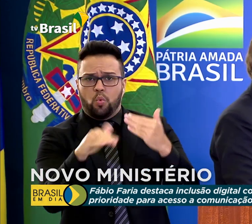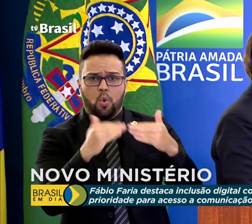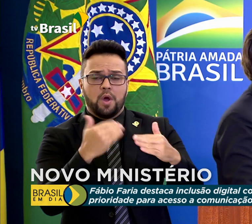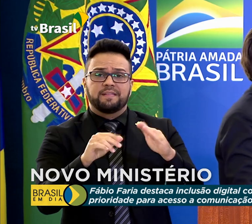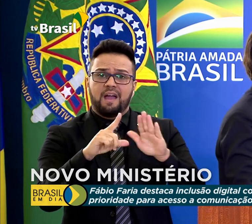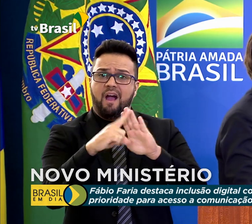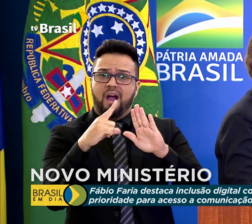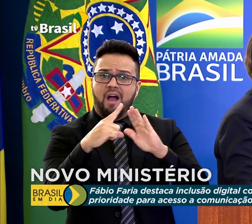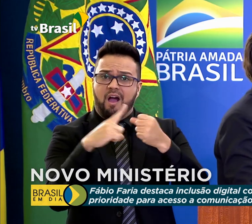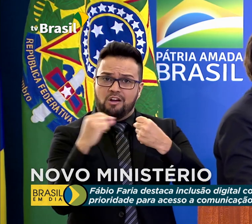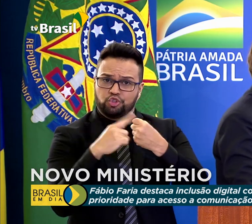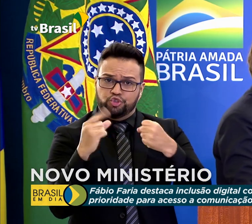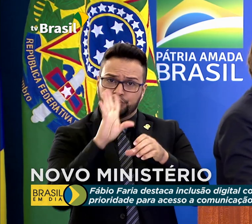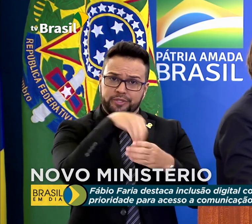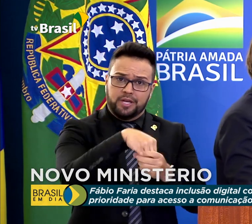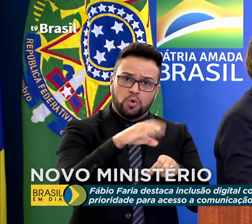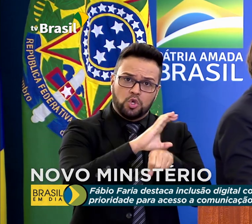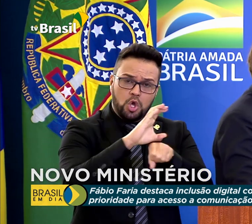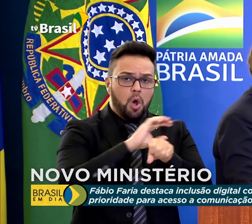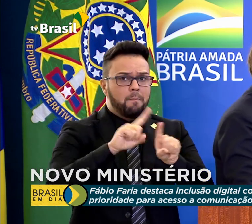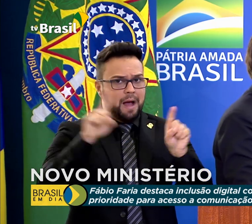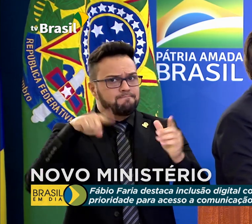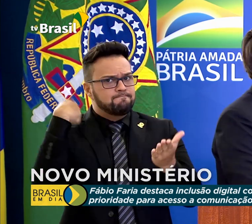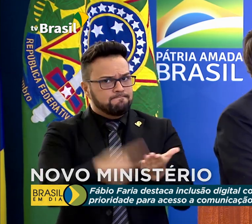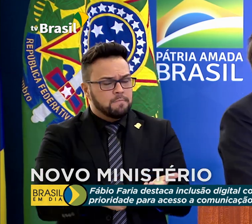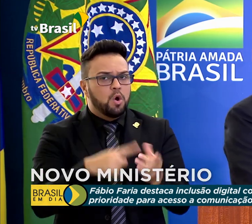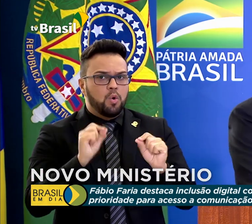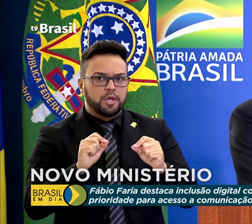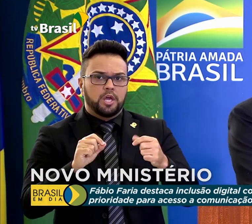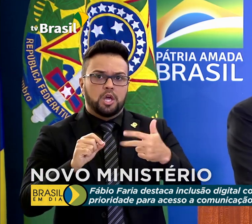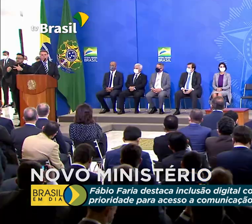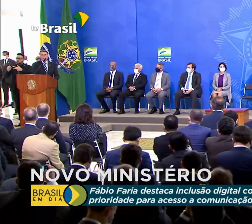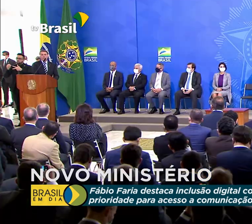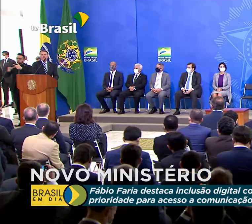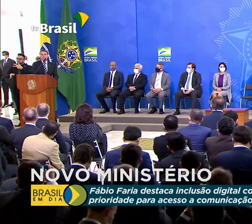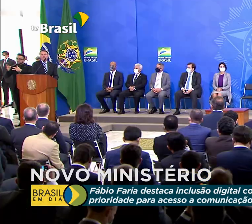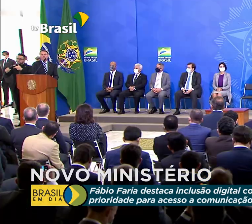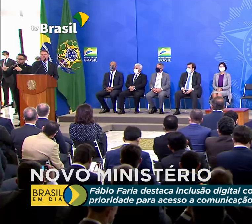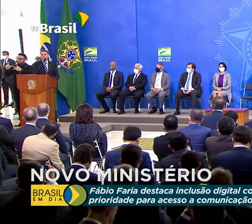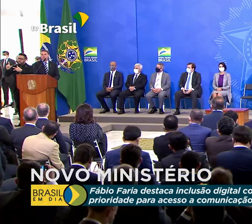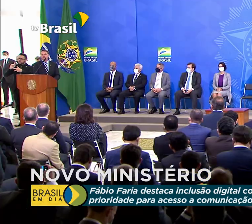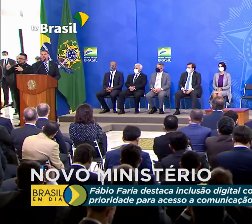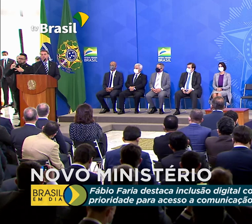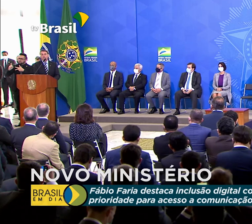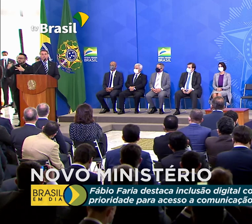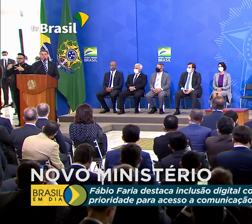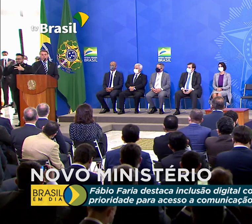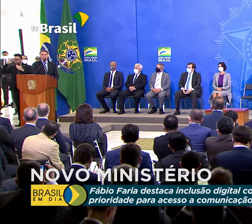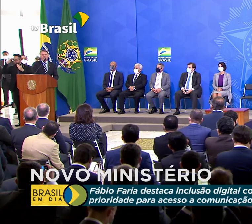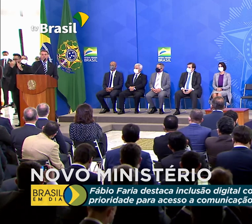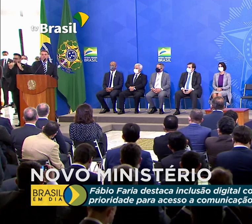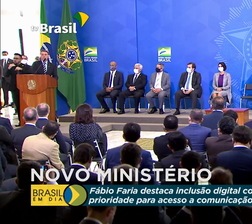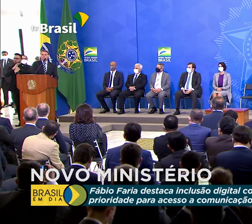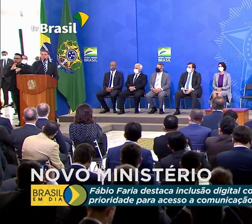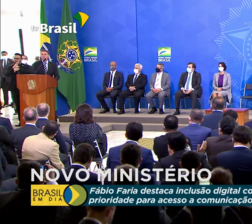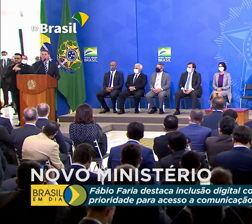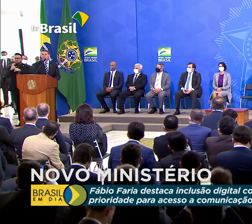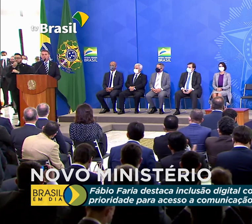compromisso, todos nós, do Judiciário, do Legislativo e do Executivo, de honrá-la e respeitá-la para o bem comum.